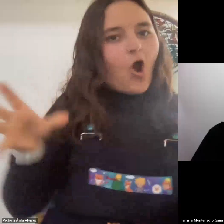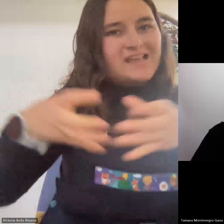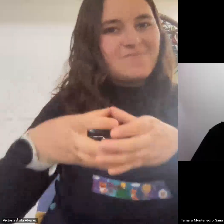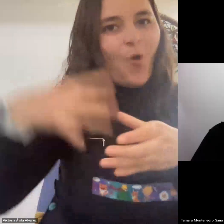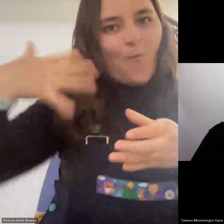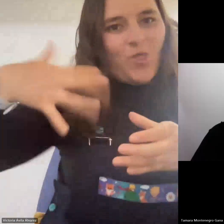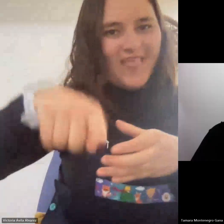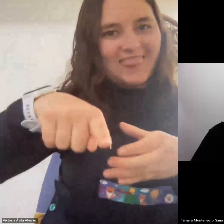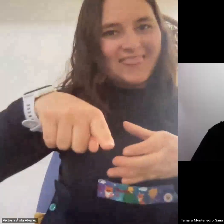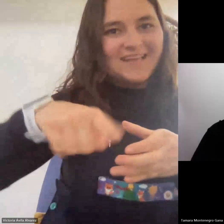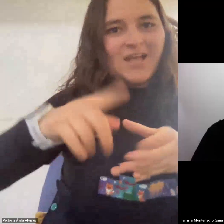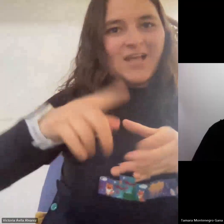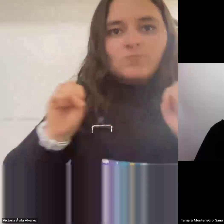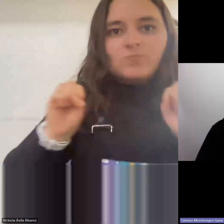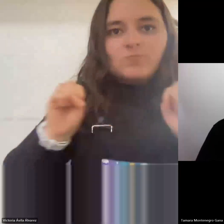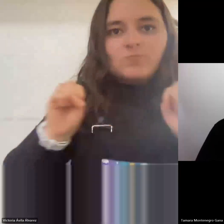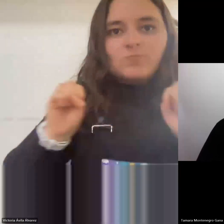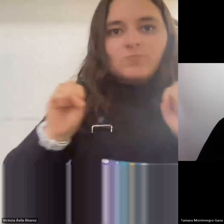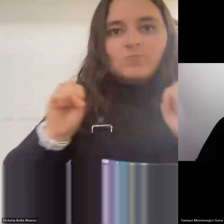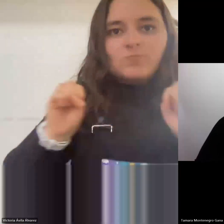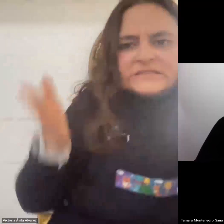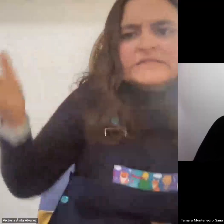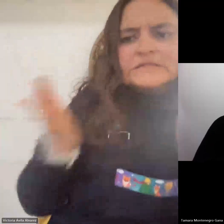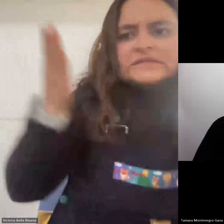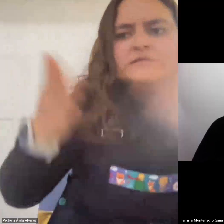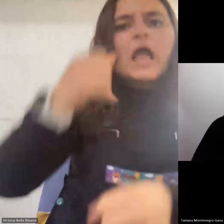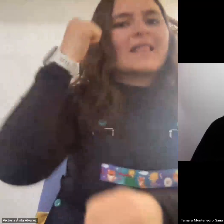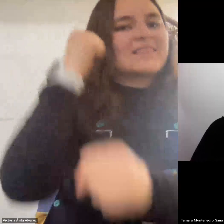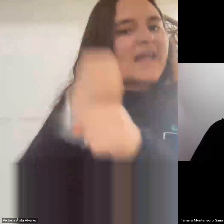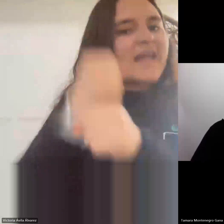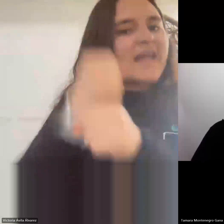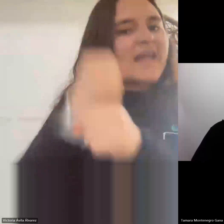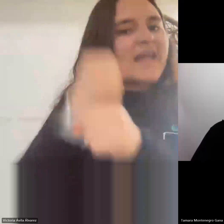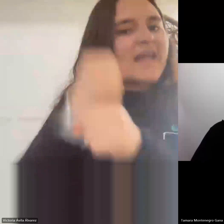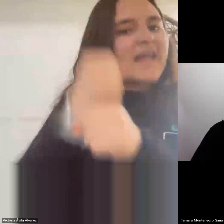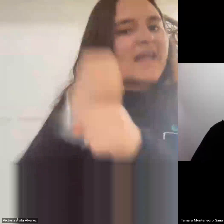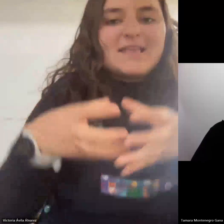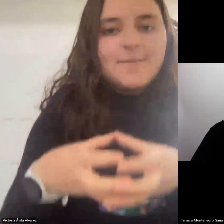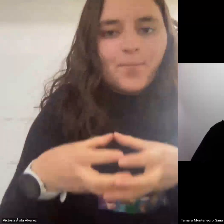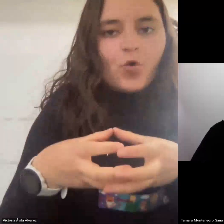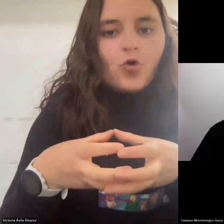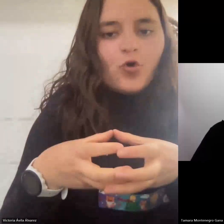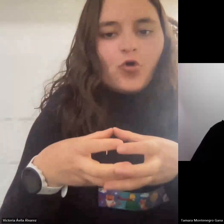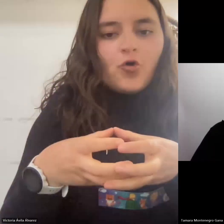Estaba solo el estudiante. Y no trabaja la coeducadora sola, sino que en equipo.